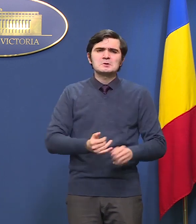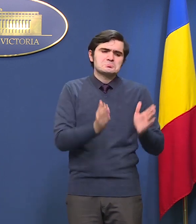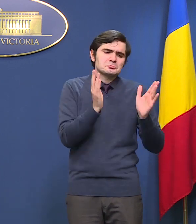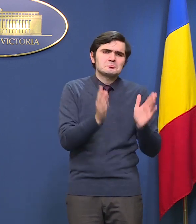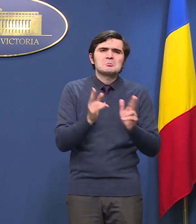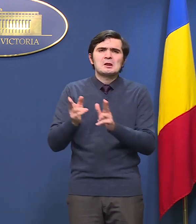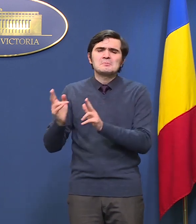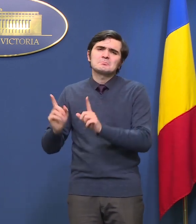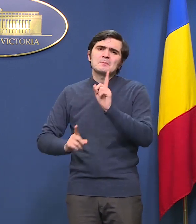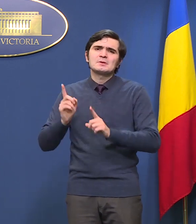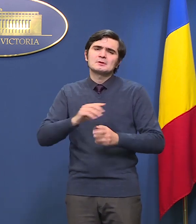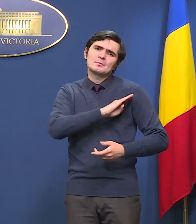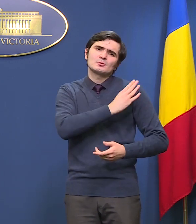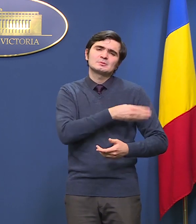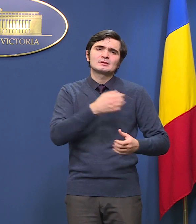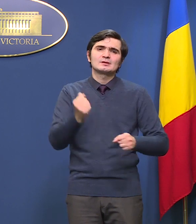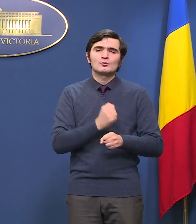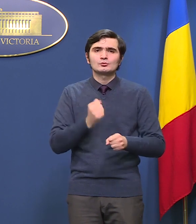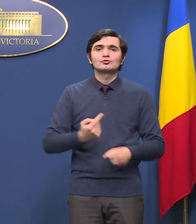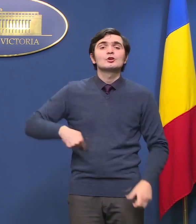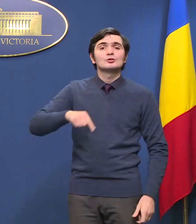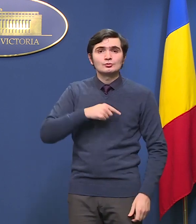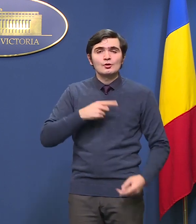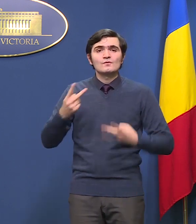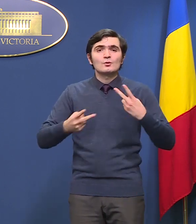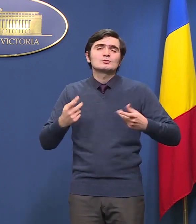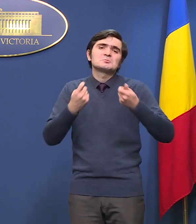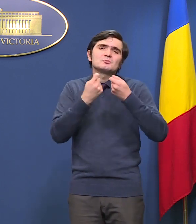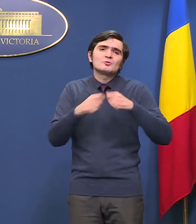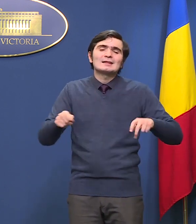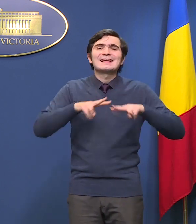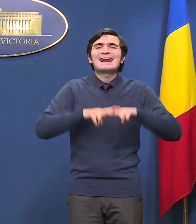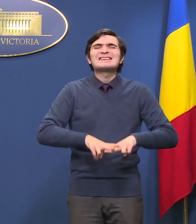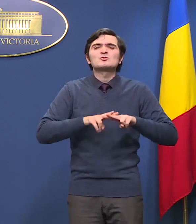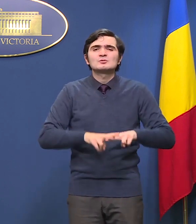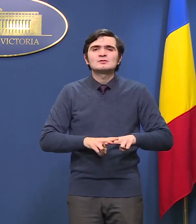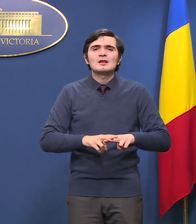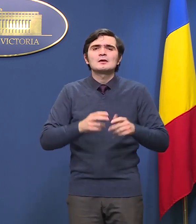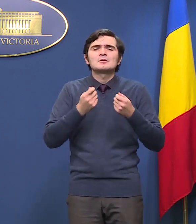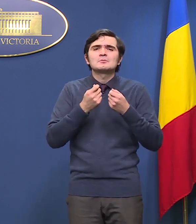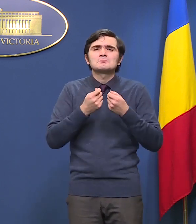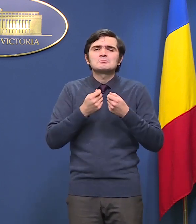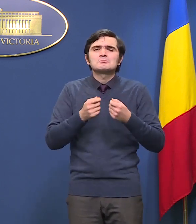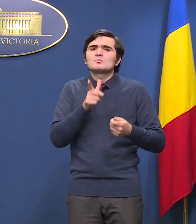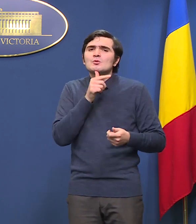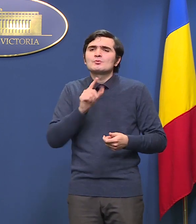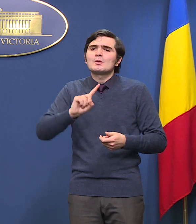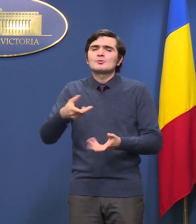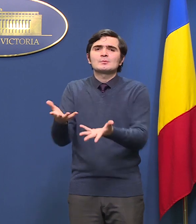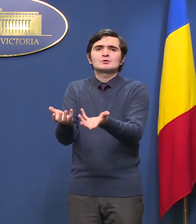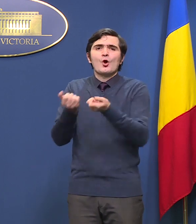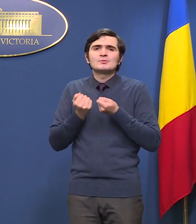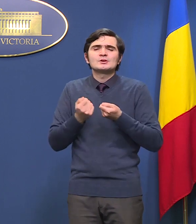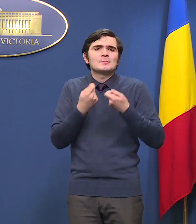de producere. Utilizăm toate sursele posibile care pot să furnizeze tot ceea ce